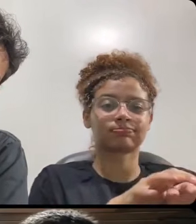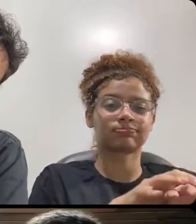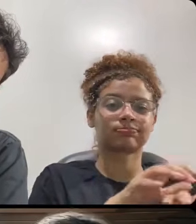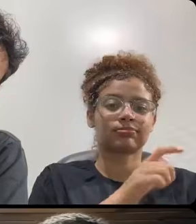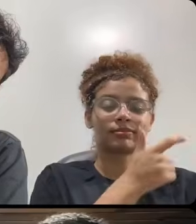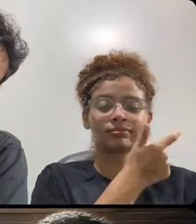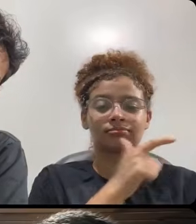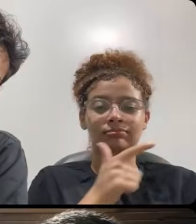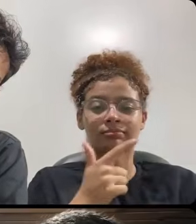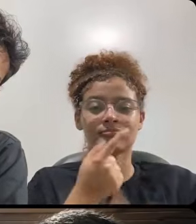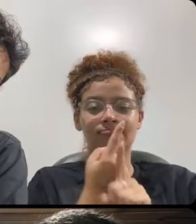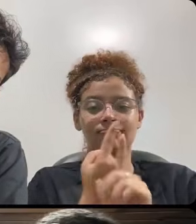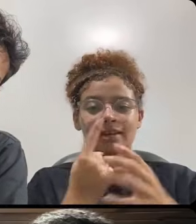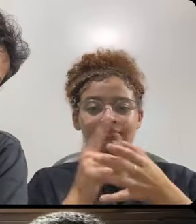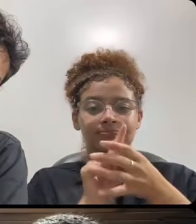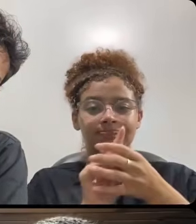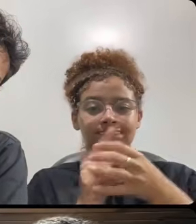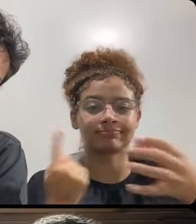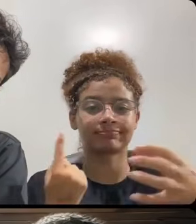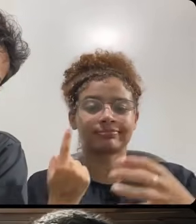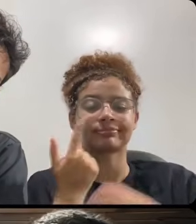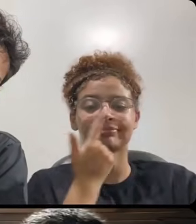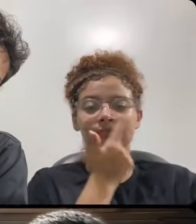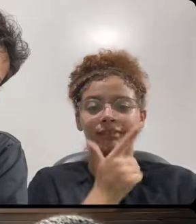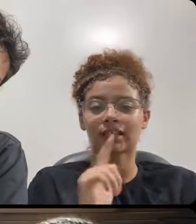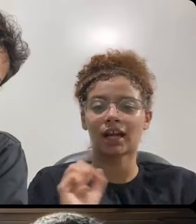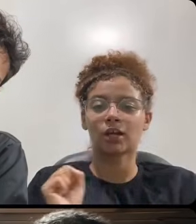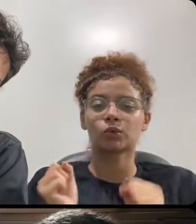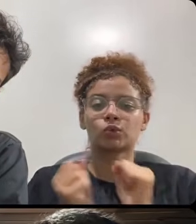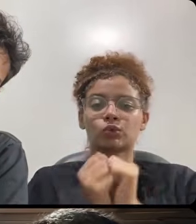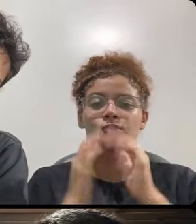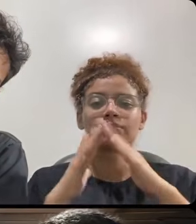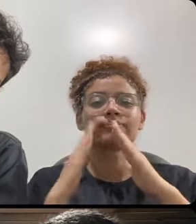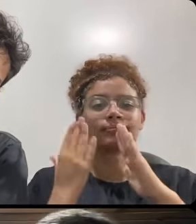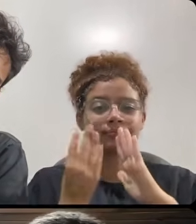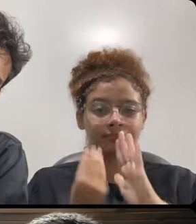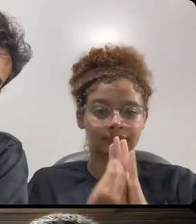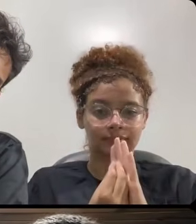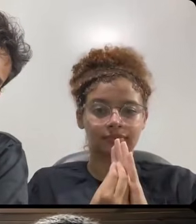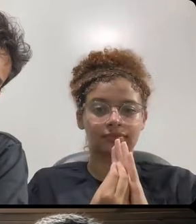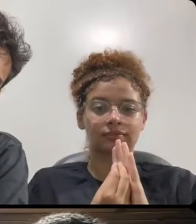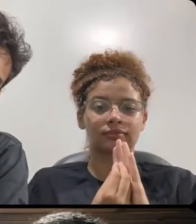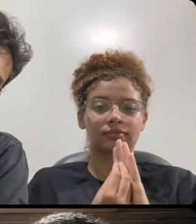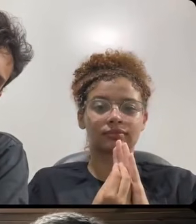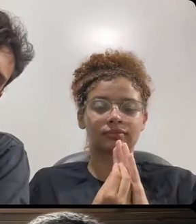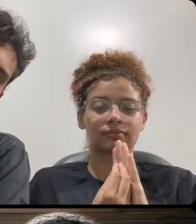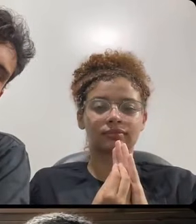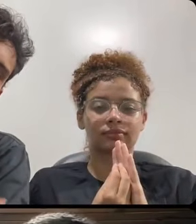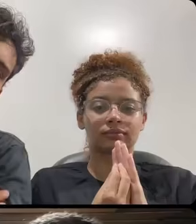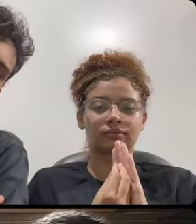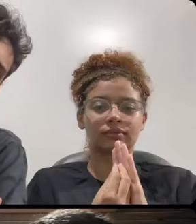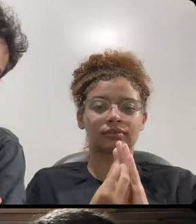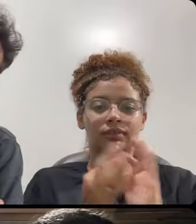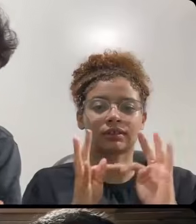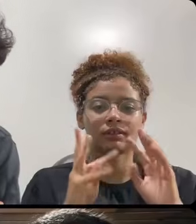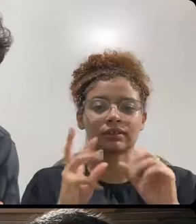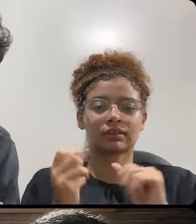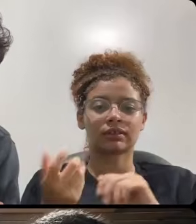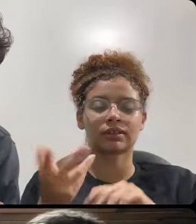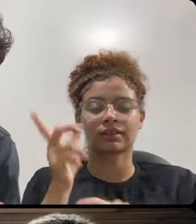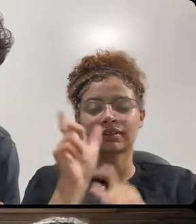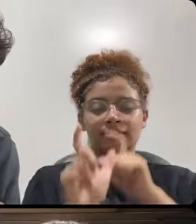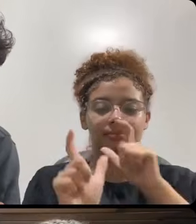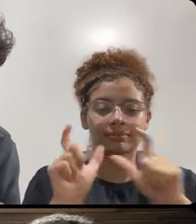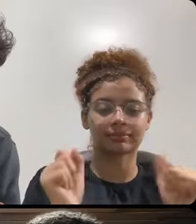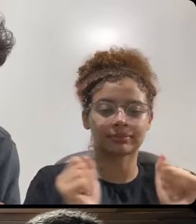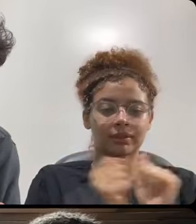excluir ninguém, né? Temos que receber na igreja, eu digo na igreja, né? Na igreja, todas as pessoas, né?